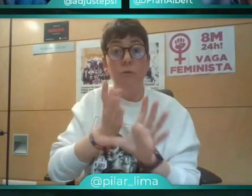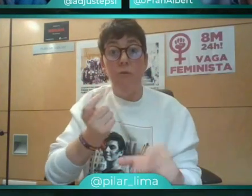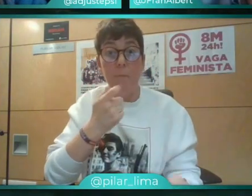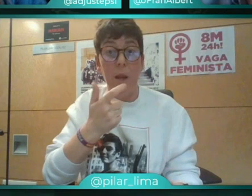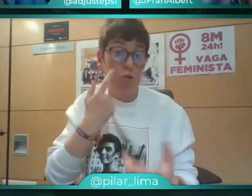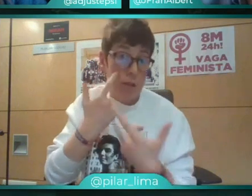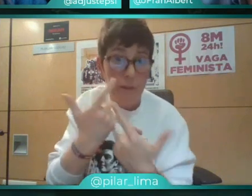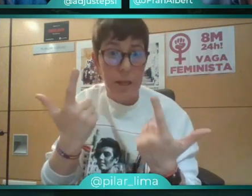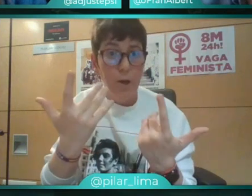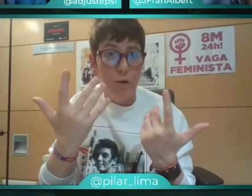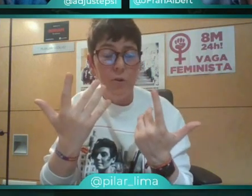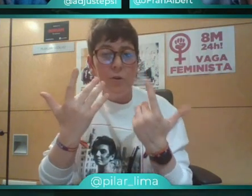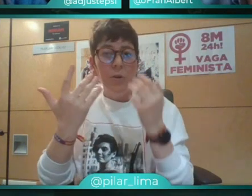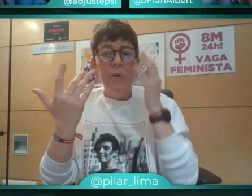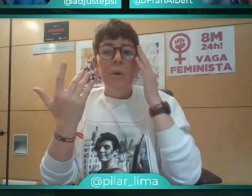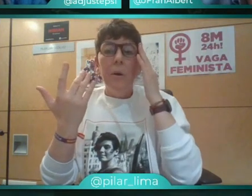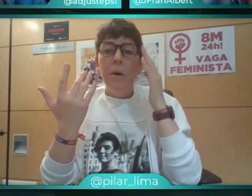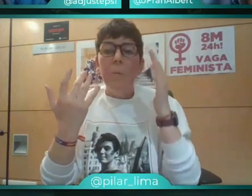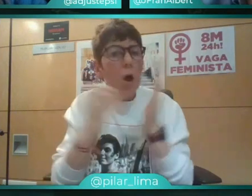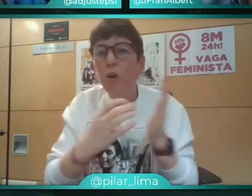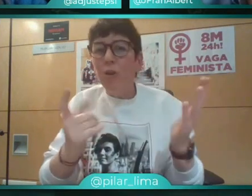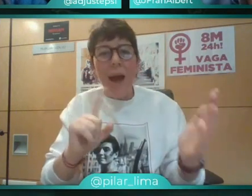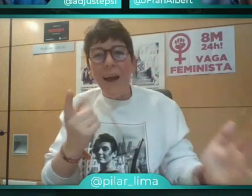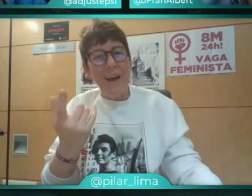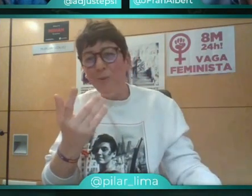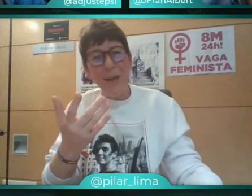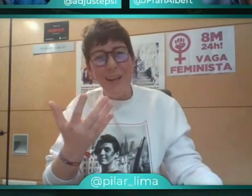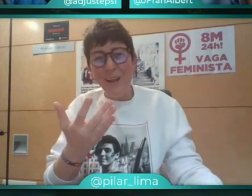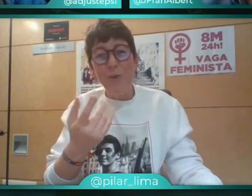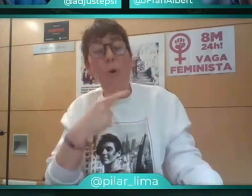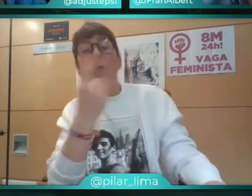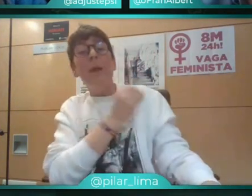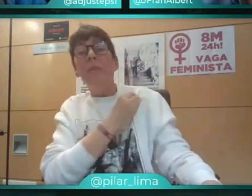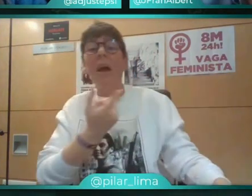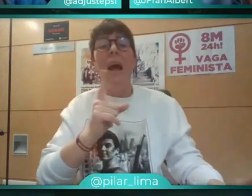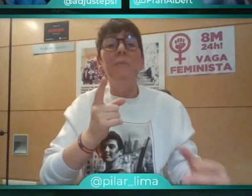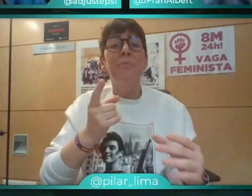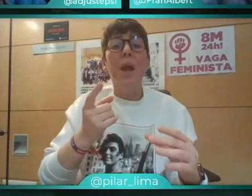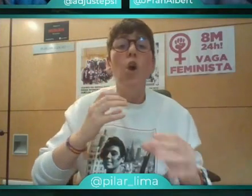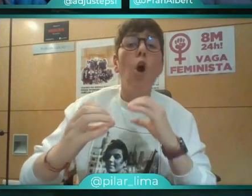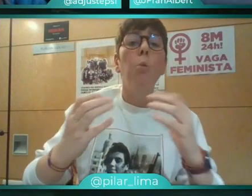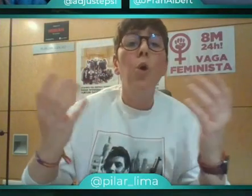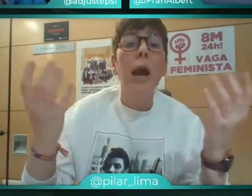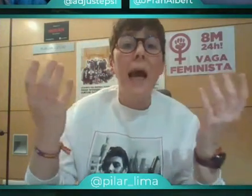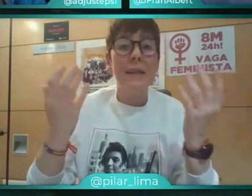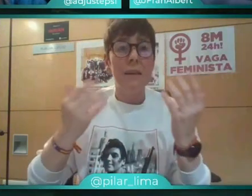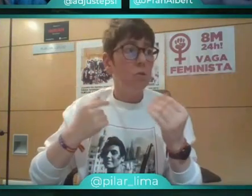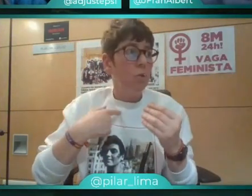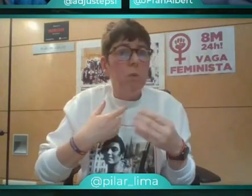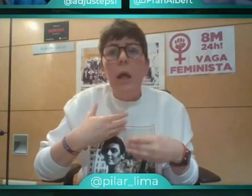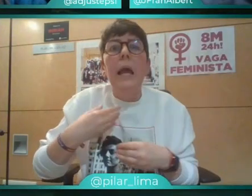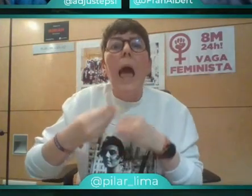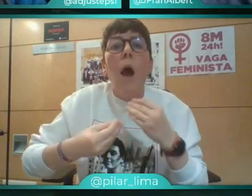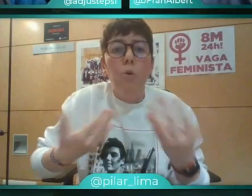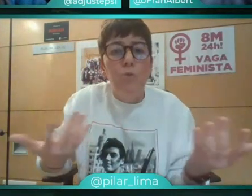en cuenta el número de suicidios que está viendo sobre todo en la parte joven en las personas jóvenes con el tanto